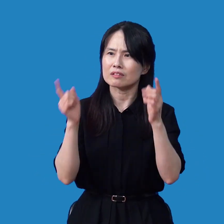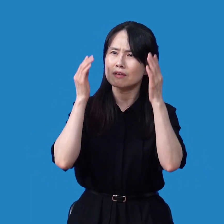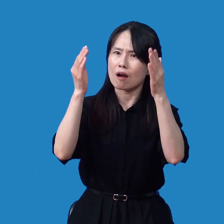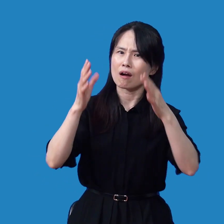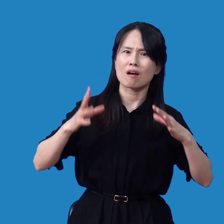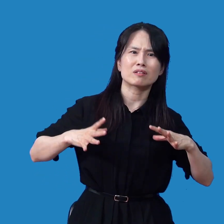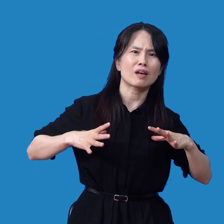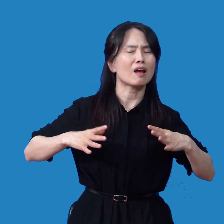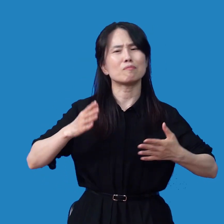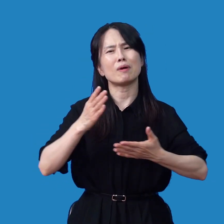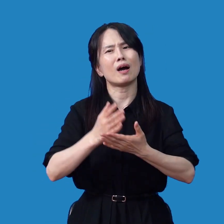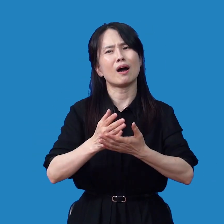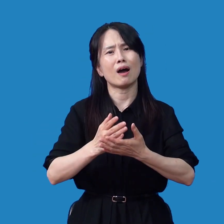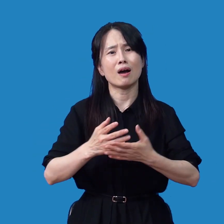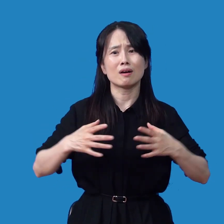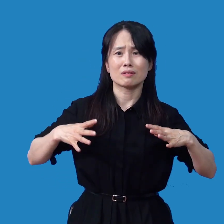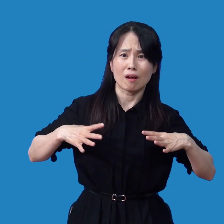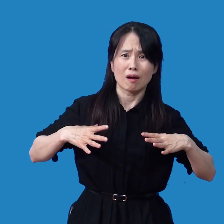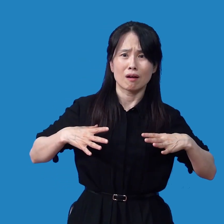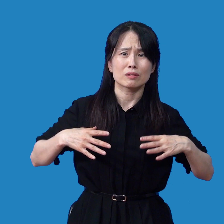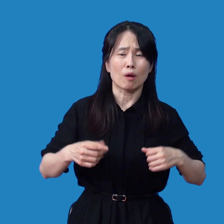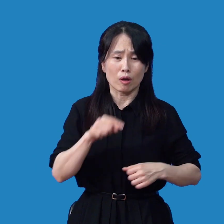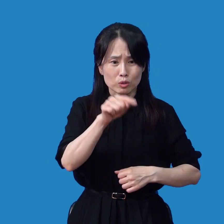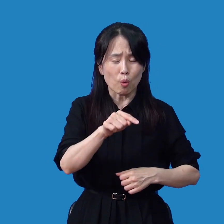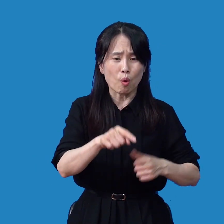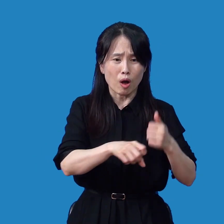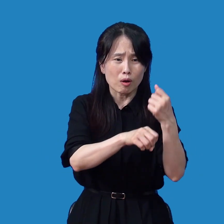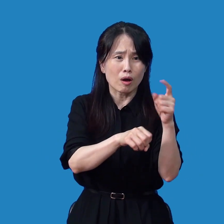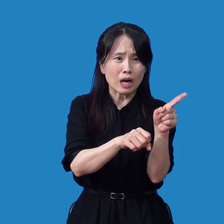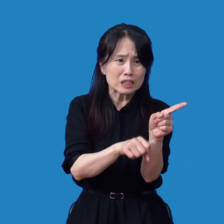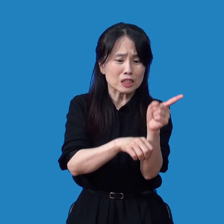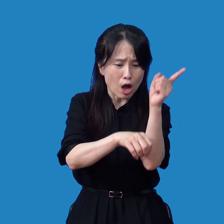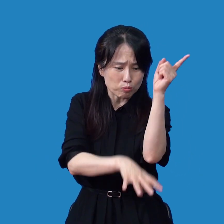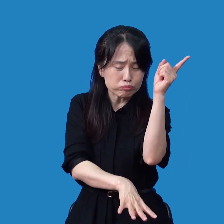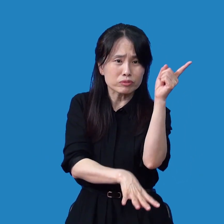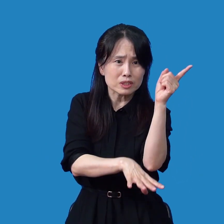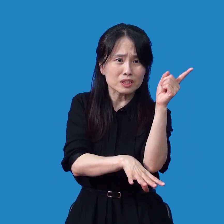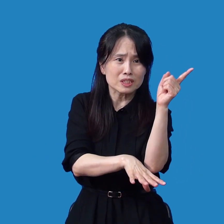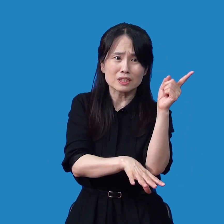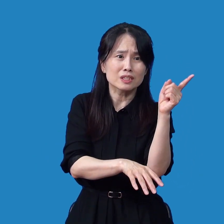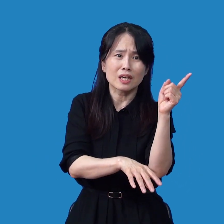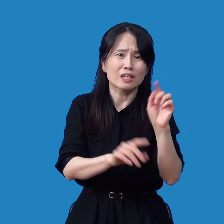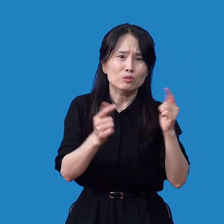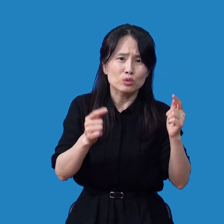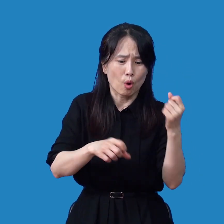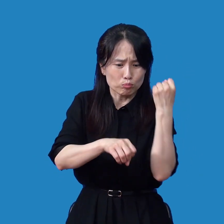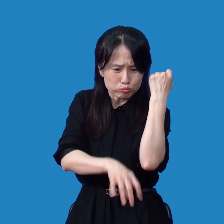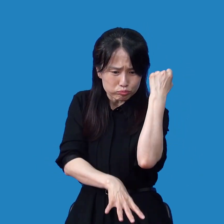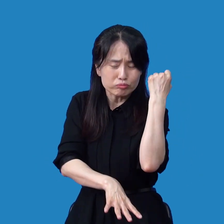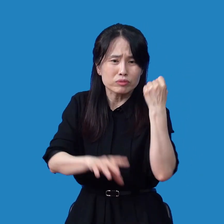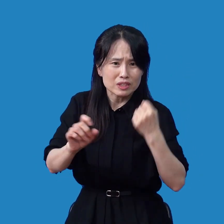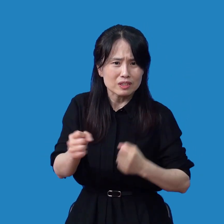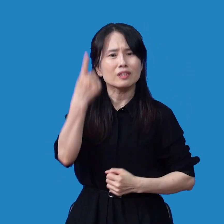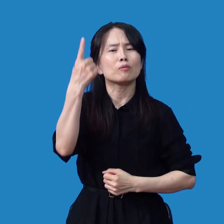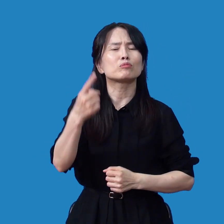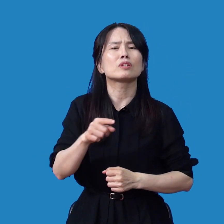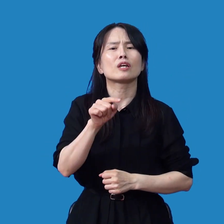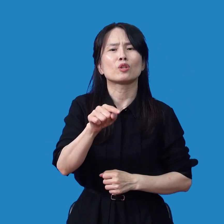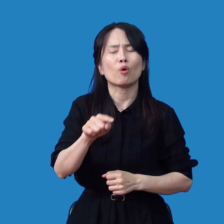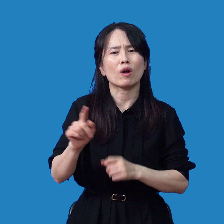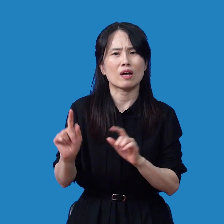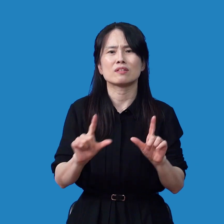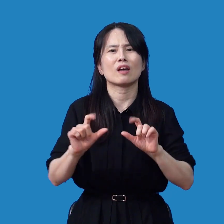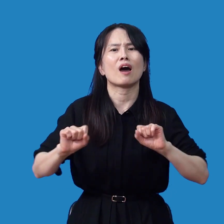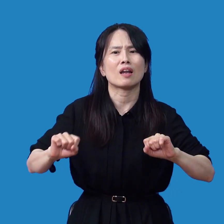말라. 자랑할지라도 네가 뿌리를 보존하는 것이 아니요 뿌리가 너를 보존하는 것이니라.